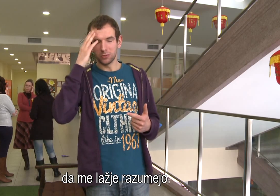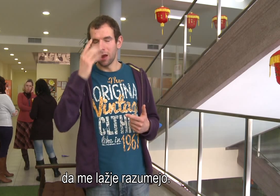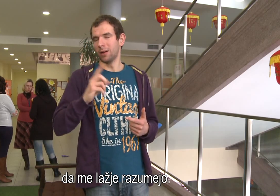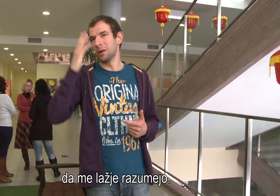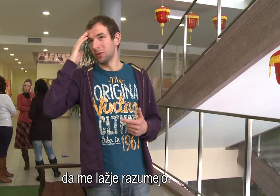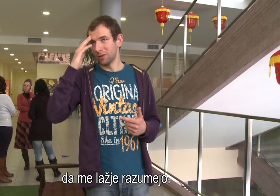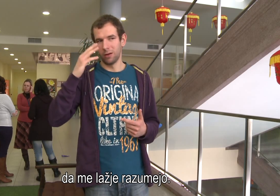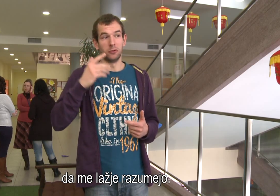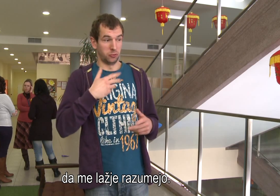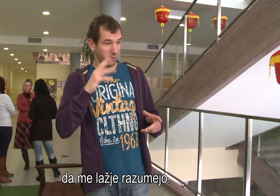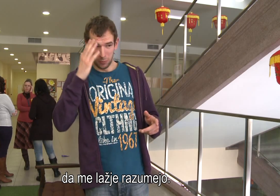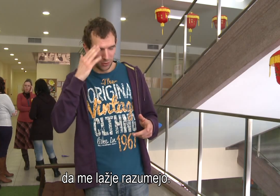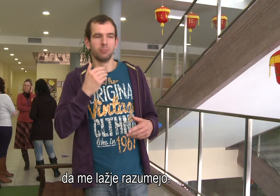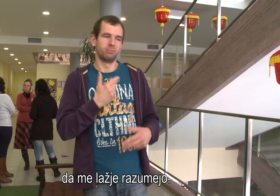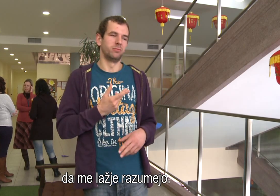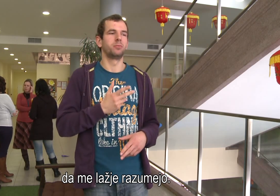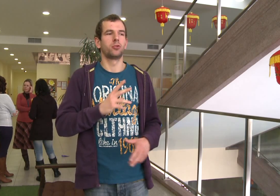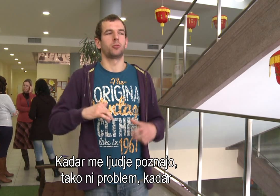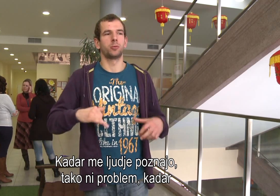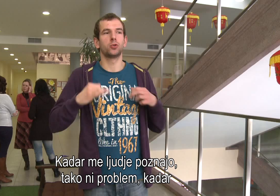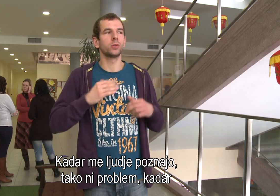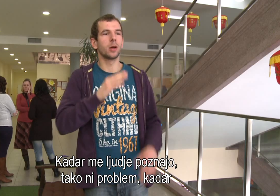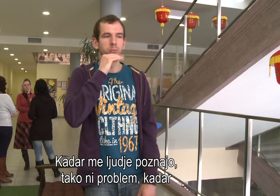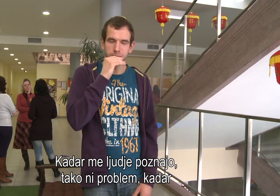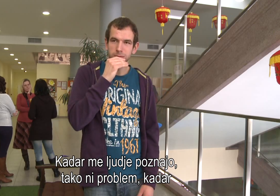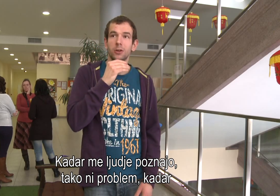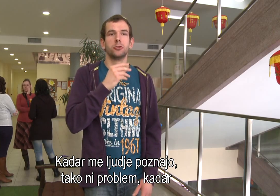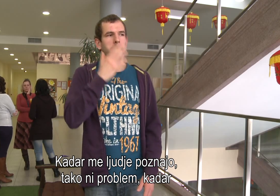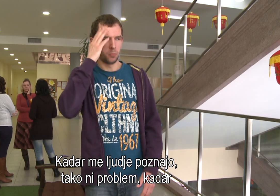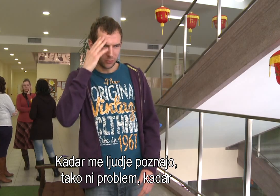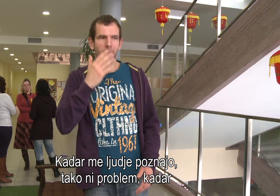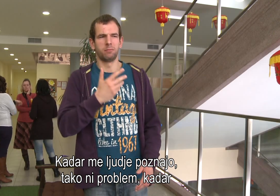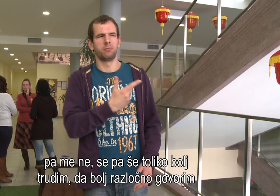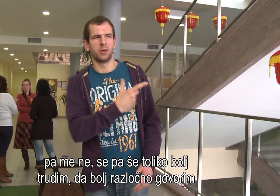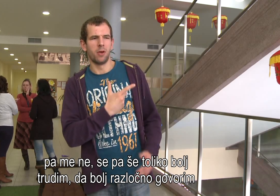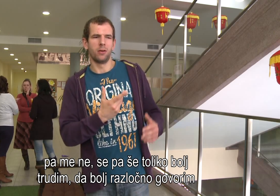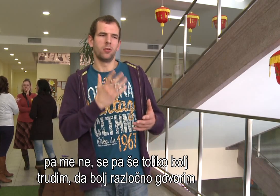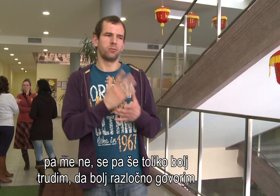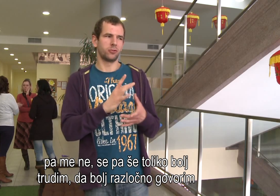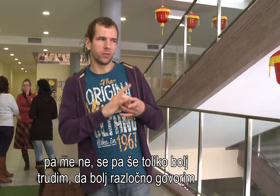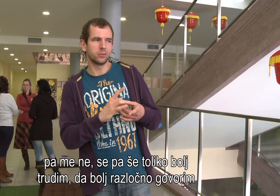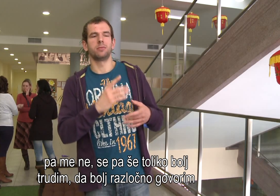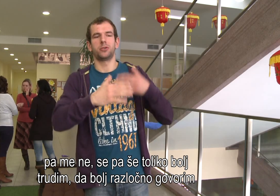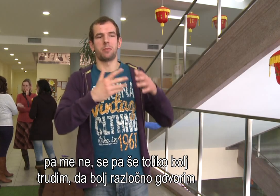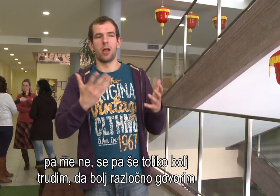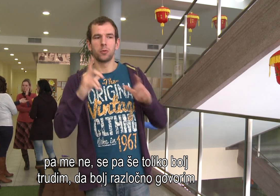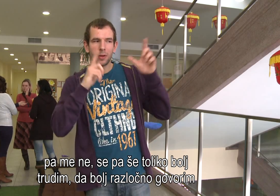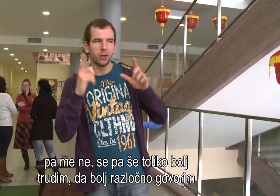mimiko, da me lažje razumejo. Kadar me ljudje poznajo, itak ni problem, kadar me pa ljudje ne poznajo, potem pa se seveda še toliko